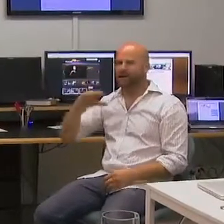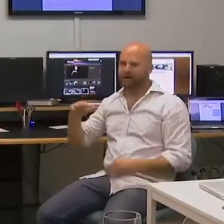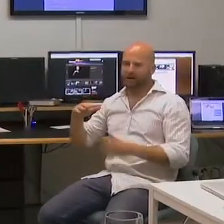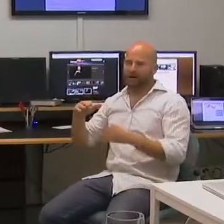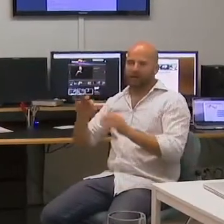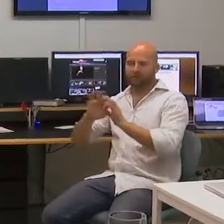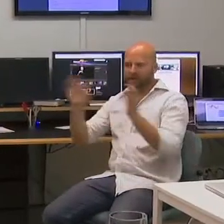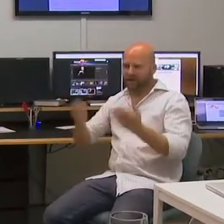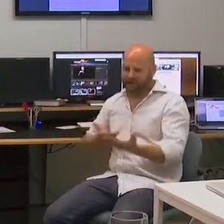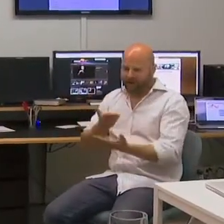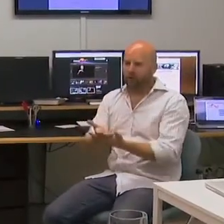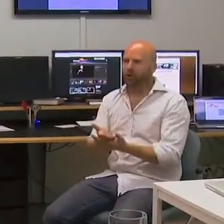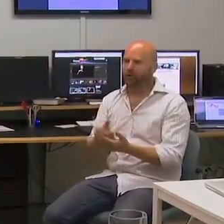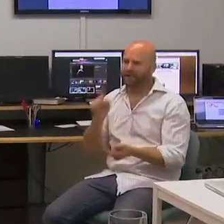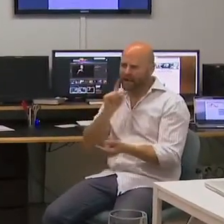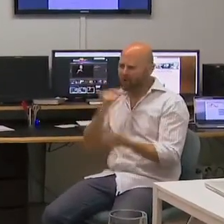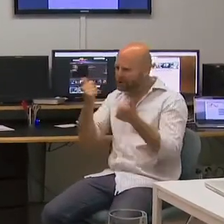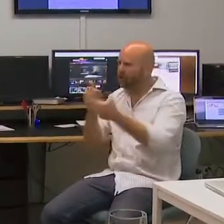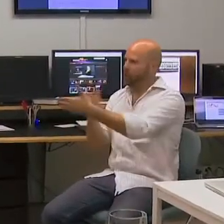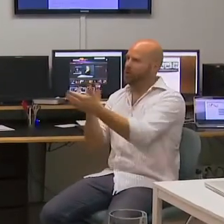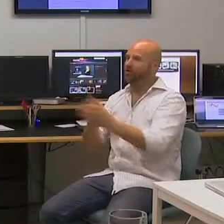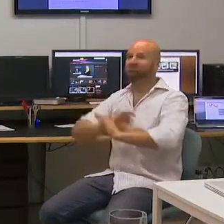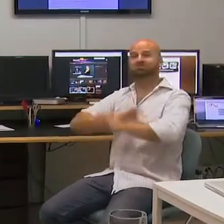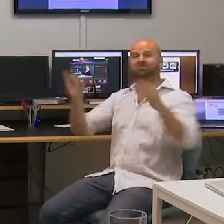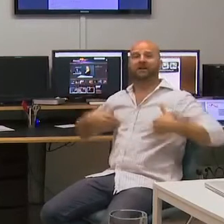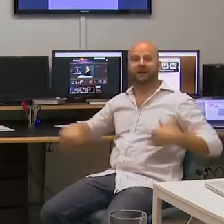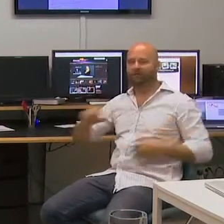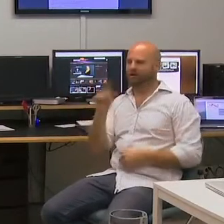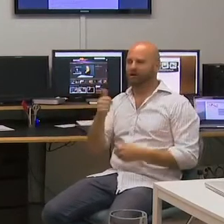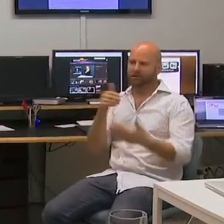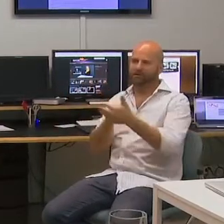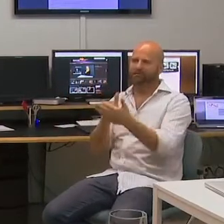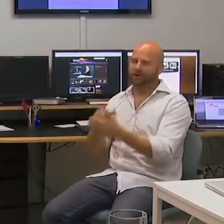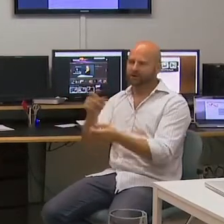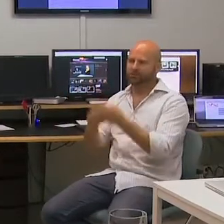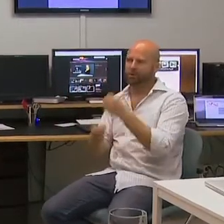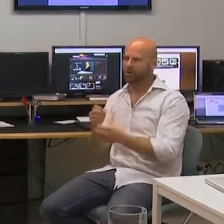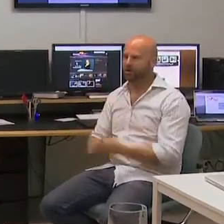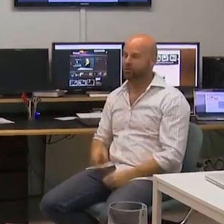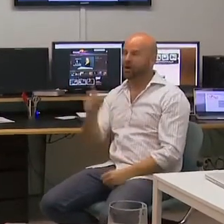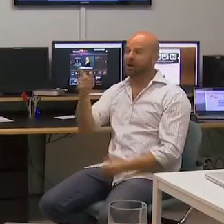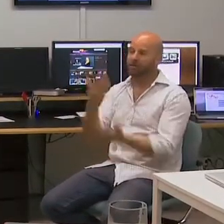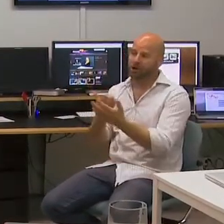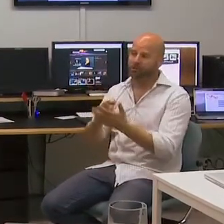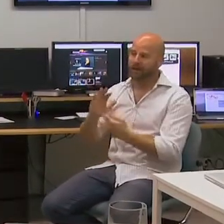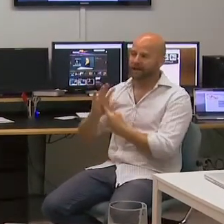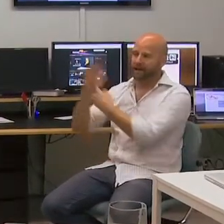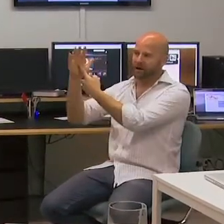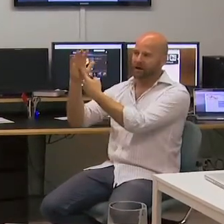zusammenarbeiten auf kantonaler und Bundesebene, dass es wirklich besser ist für Gehörlose. Es ist schon noch nicht 100% super für